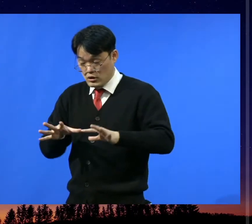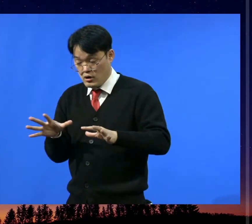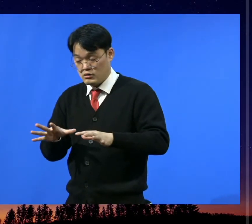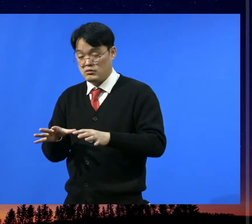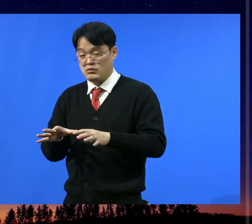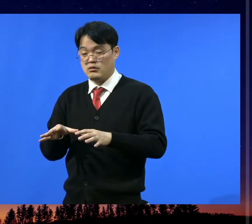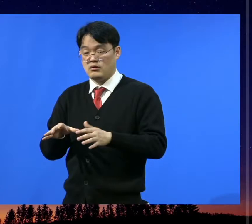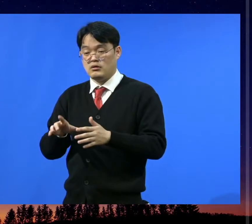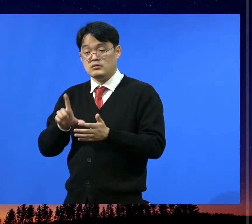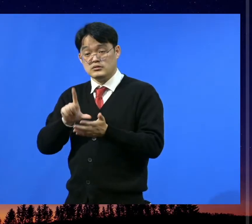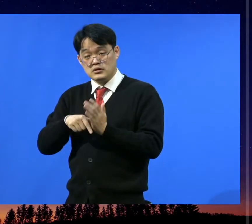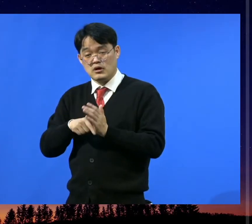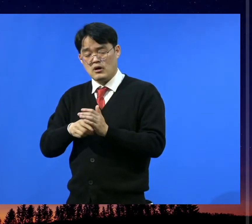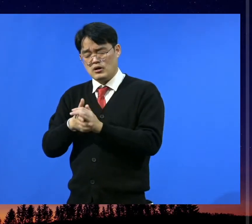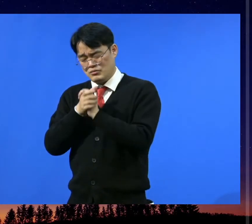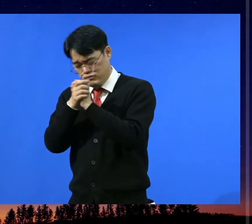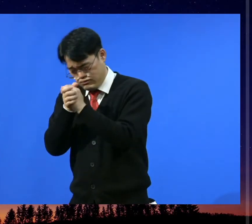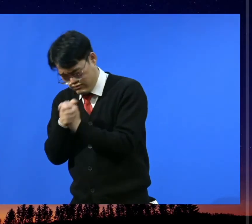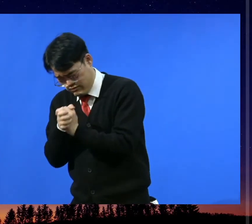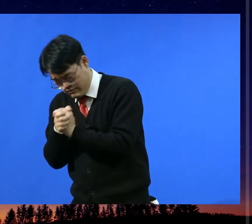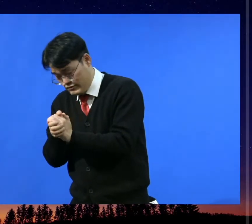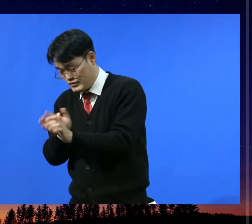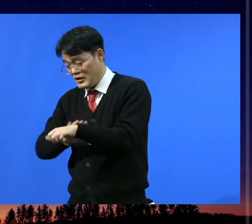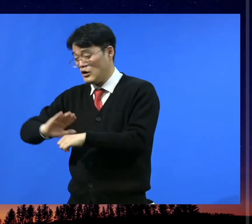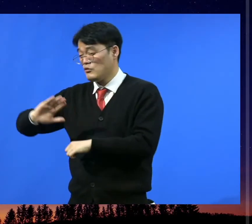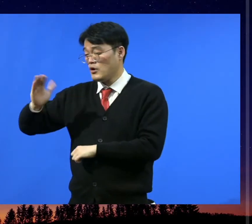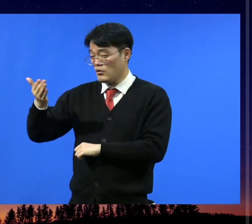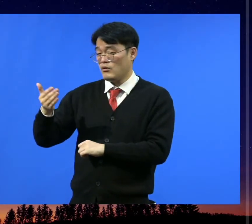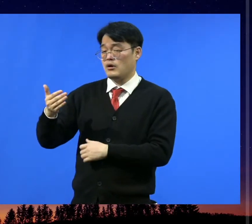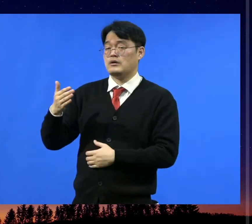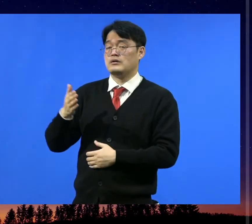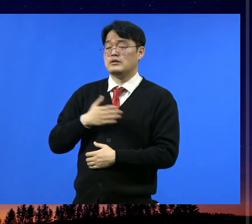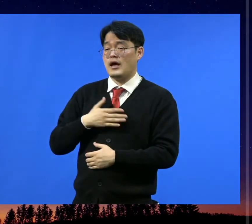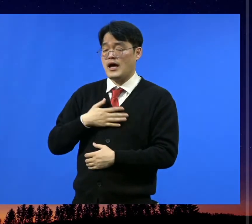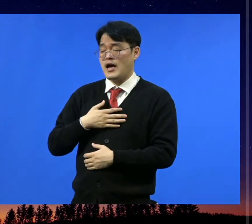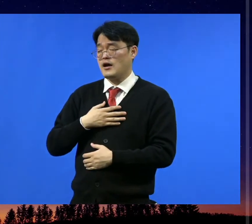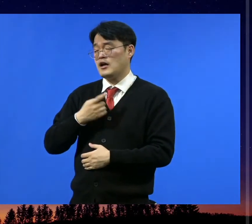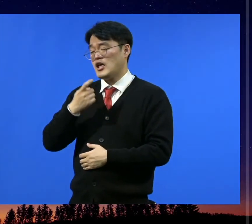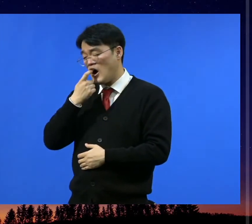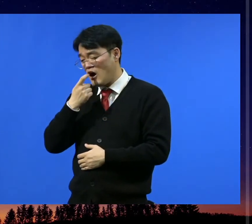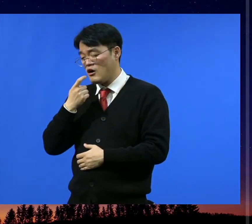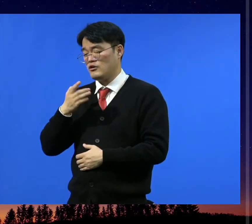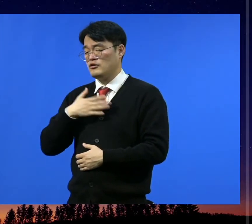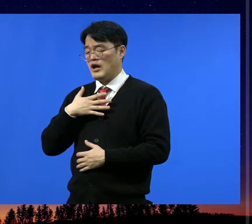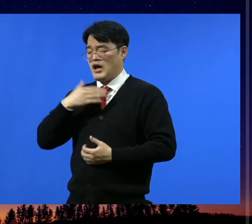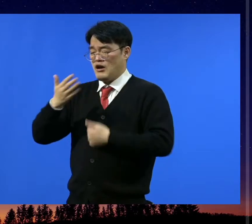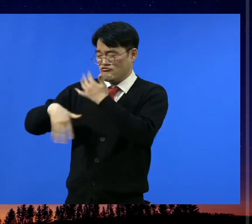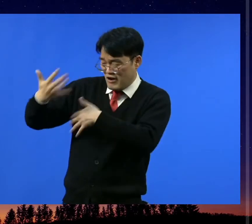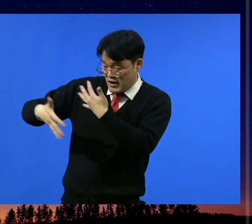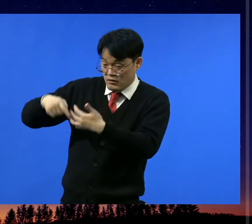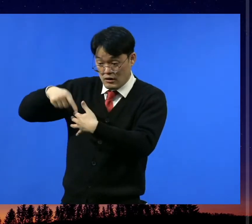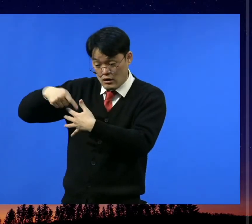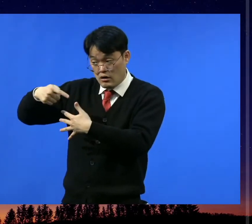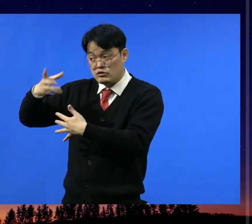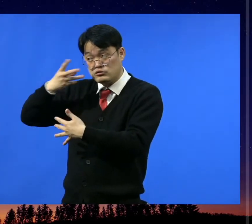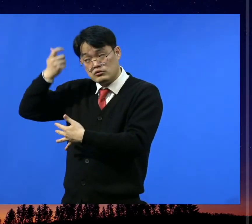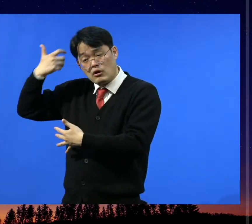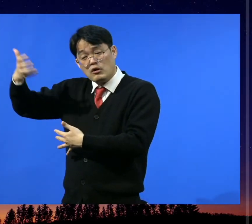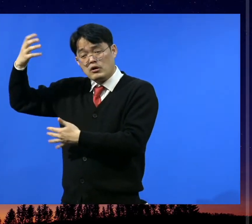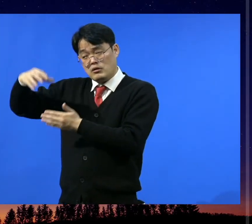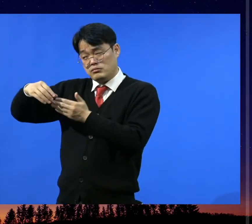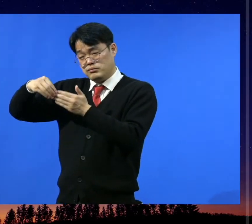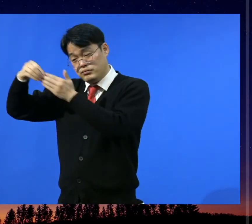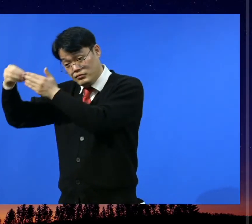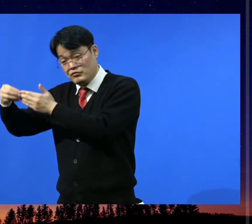그냥 술술술 풀리고 마치 내 혀를 성령이 통제하시는 것처럼 내 혀를 막 끌고 가고 기도가